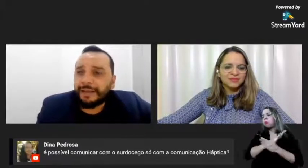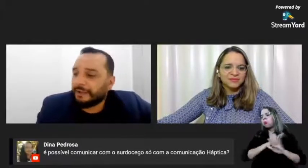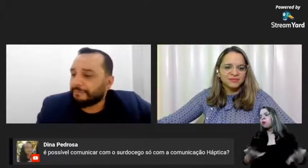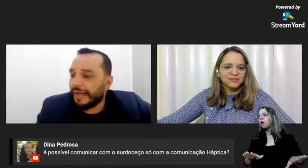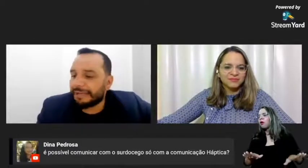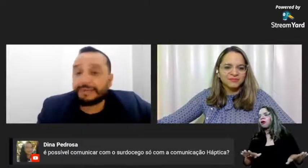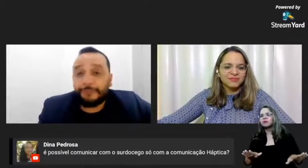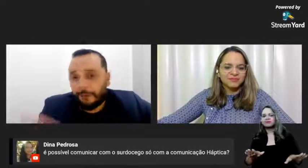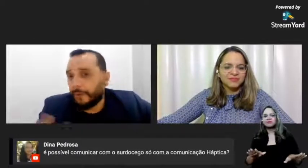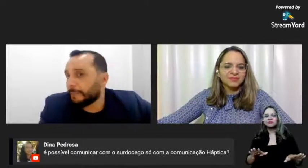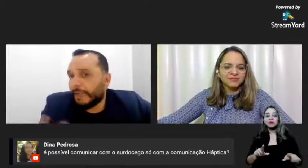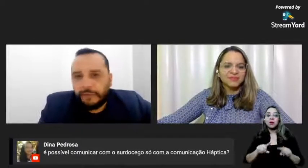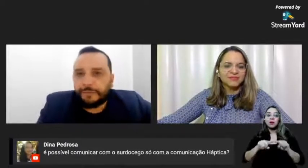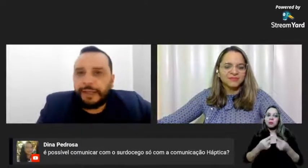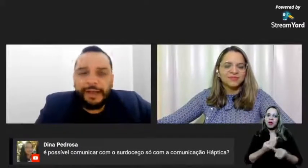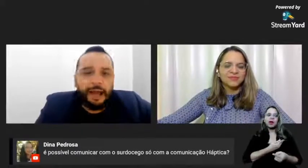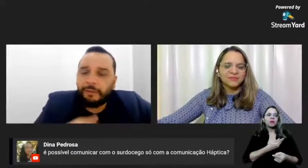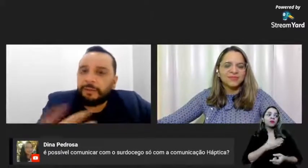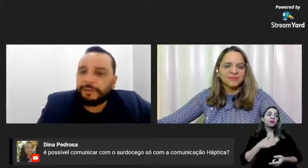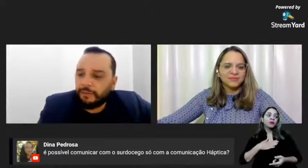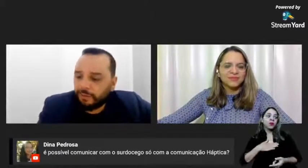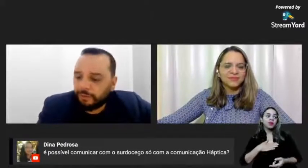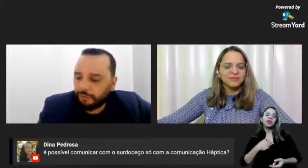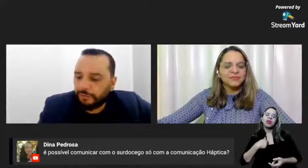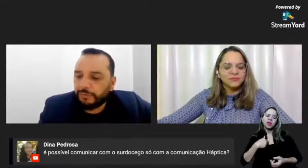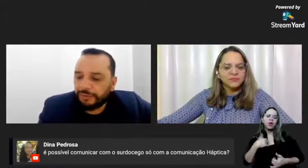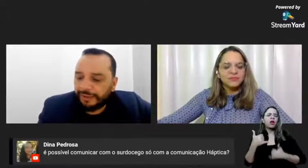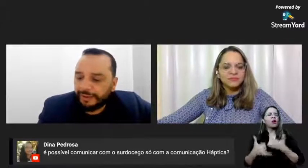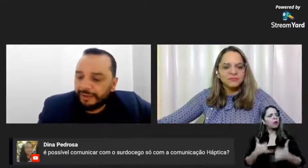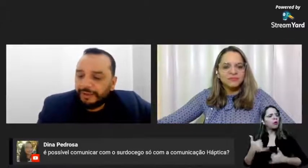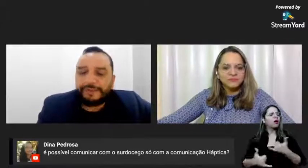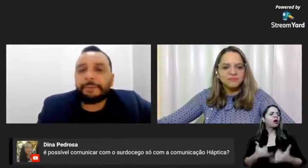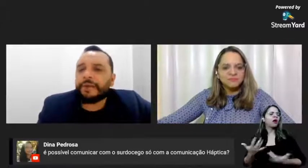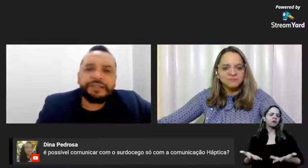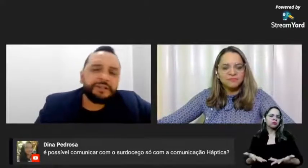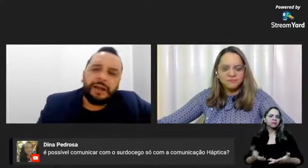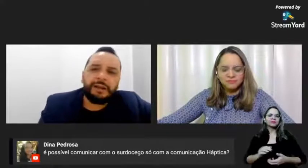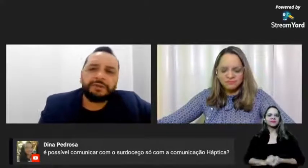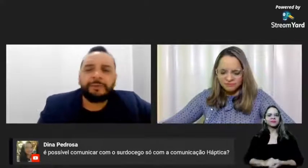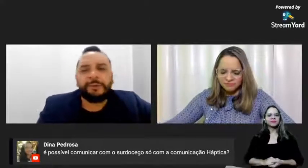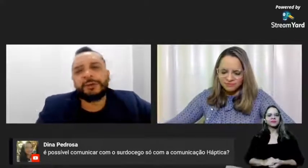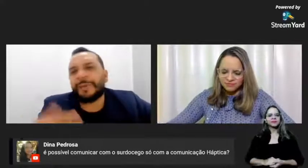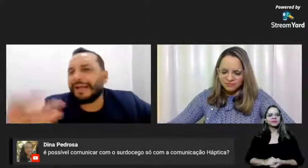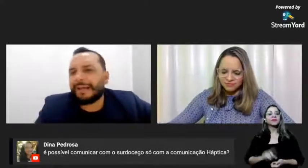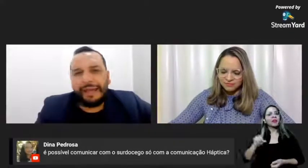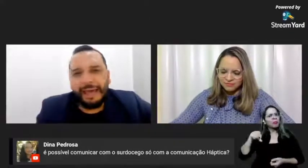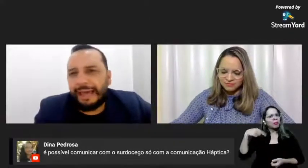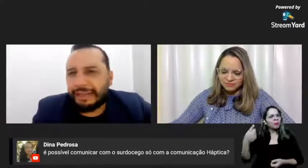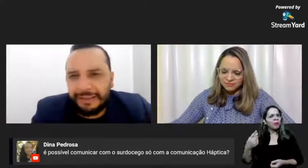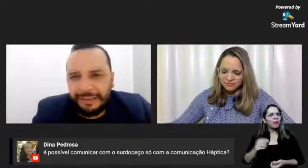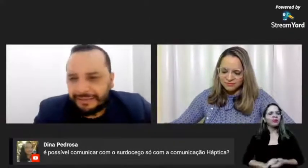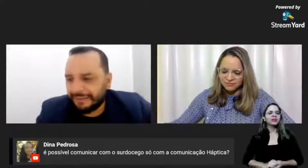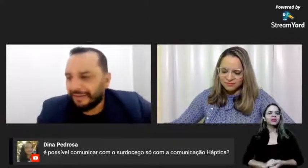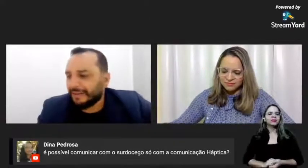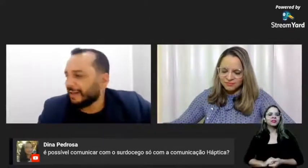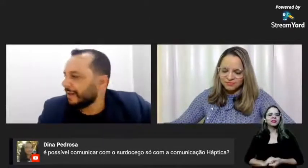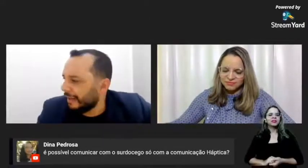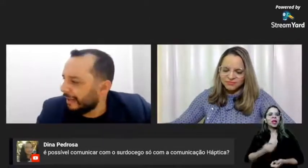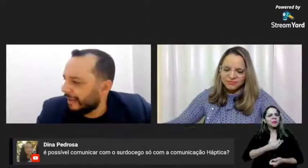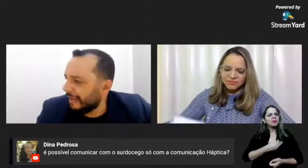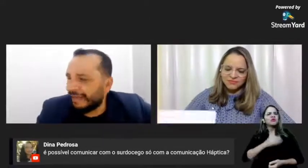segue. Mas se for meu amigo, eu vou brincar como eu brinco com todo mundo, né? Depois disso, o Carlos já pulou de paraquedas.